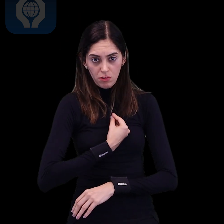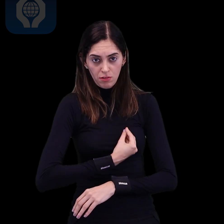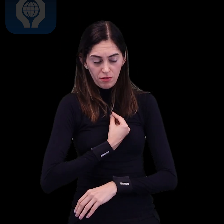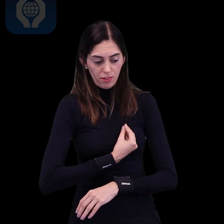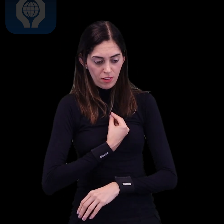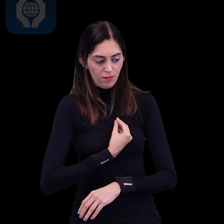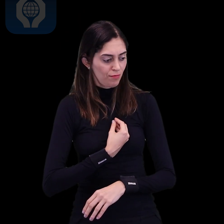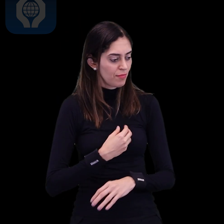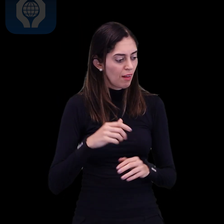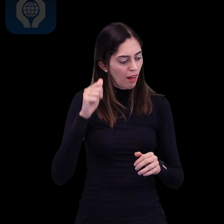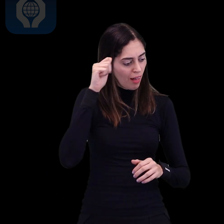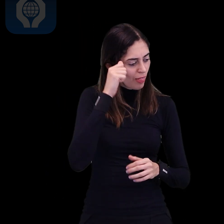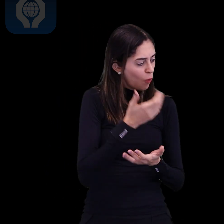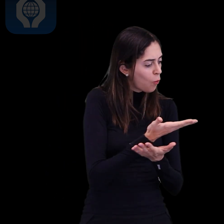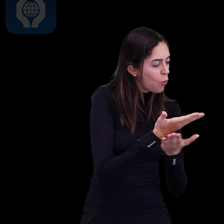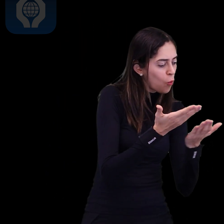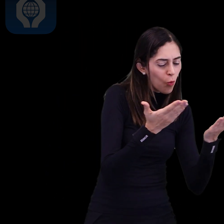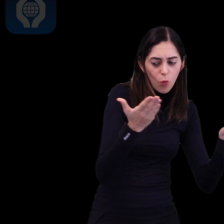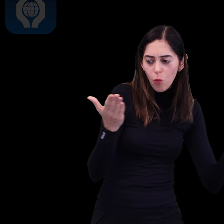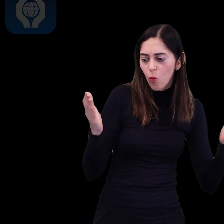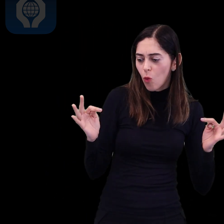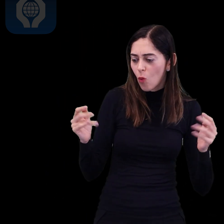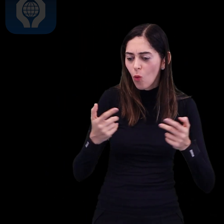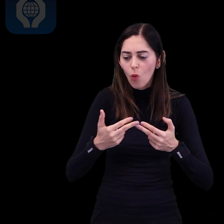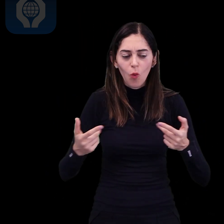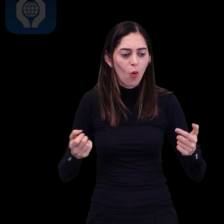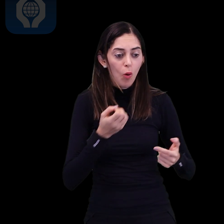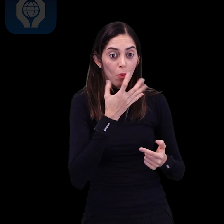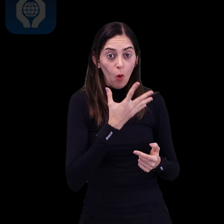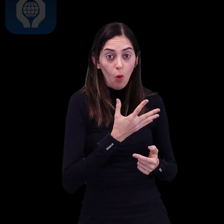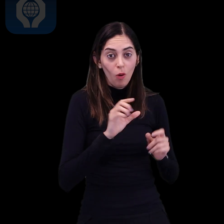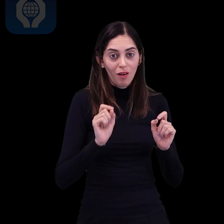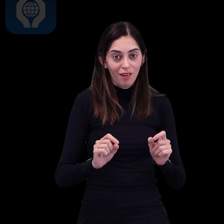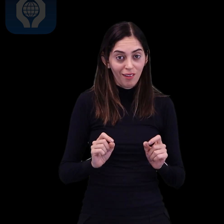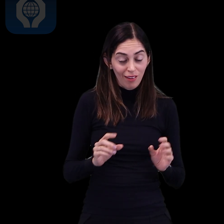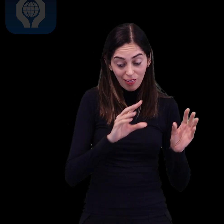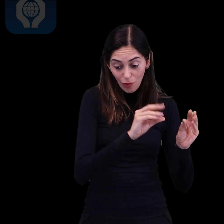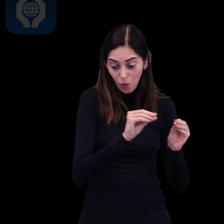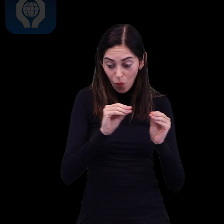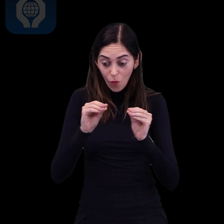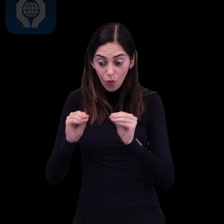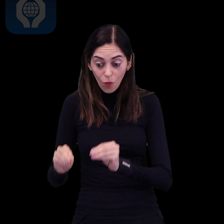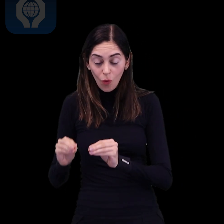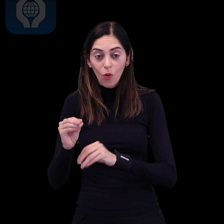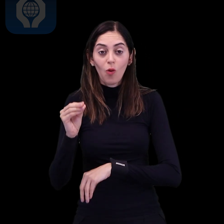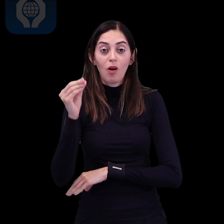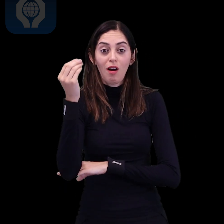a Adão tudo o que era bom e o que era mal. Quando colocou Adão no jardim, Deus não deixou